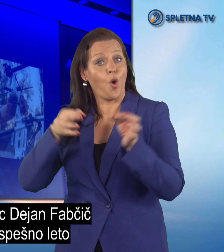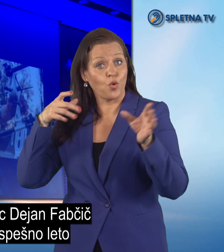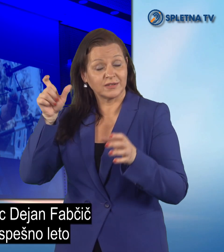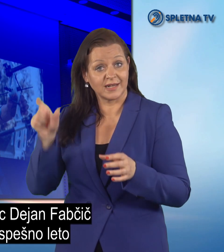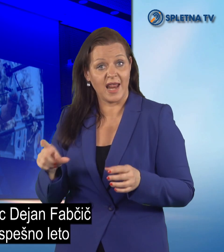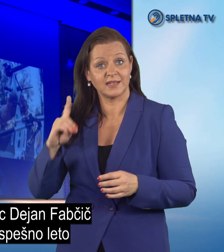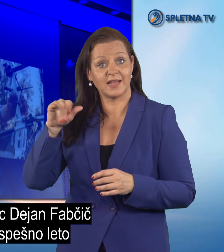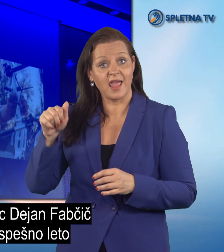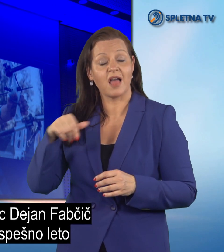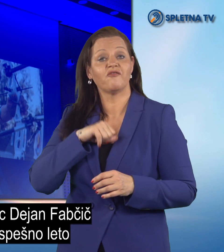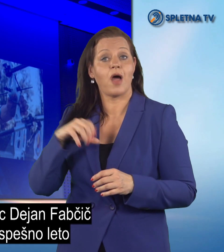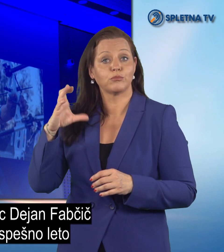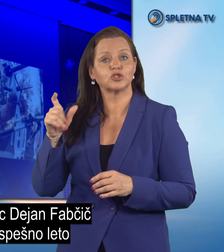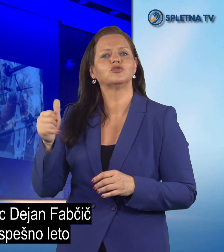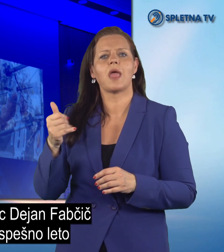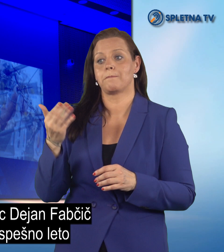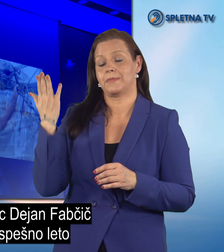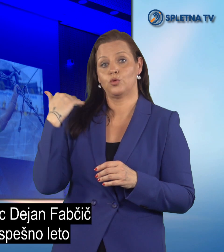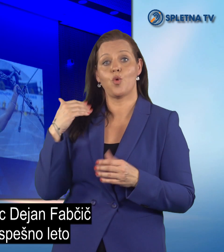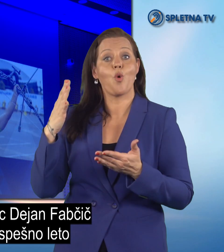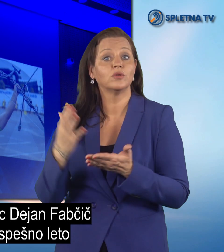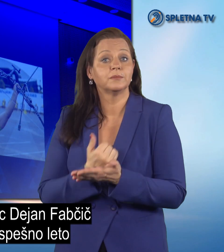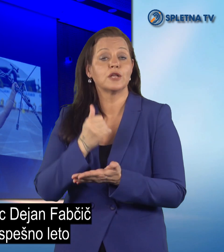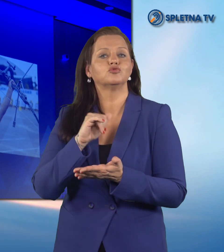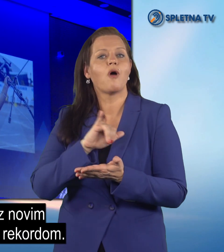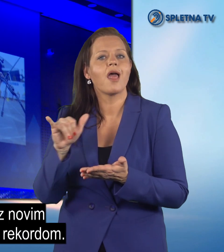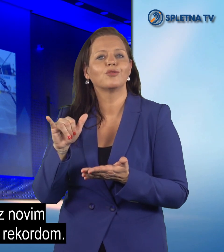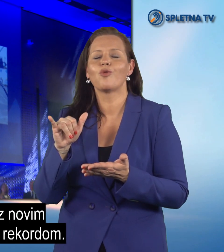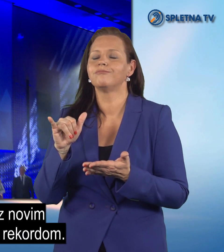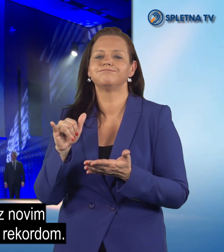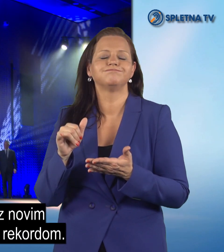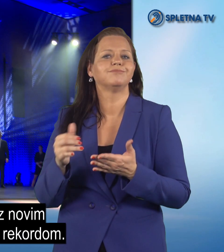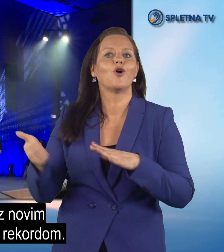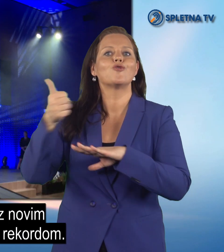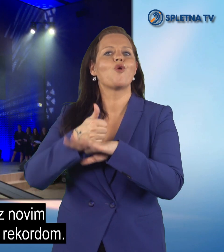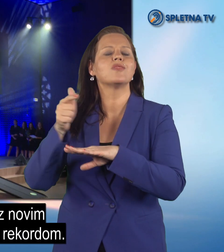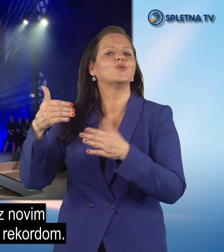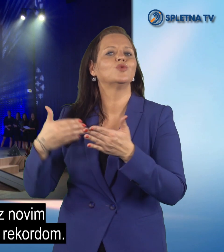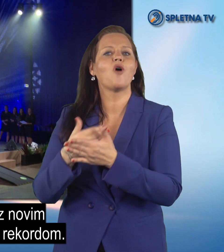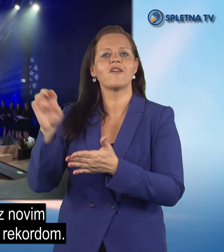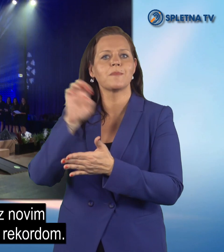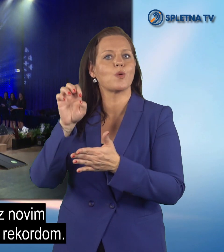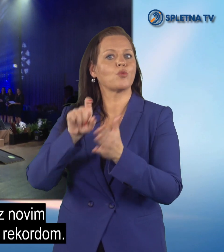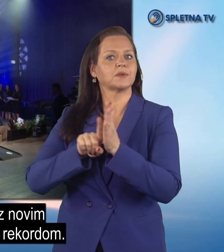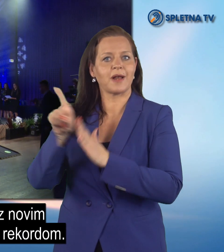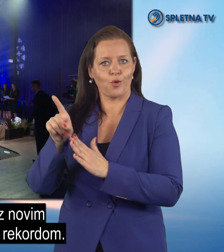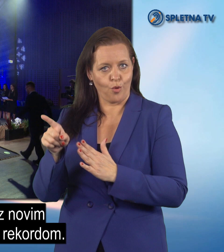Para lokostrelec Dejan Fabčič je minulo uspešno leto kronal z novim evropskim rekordom.